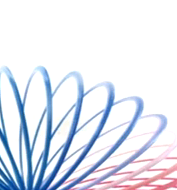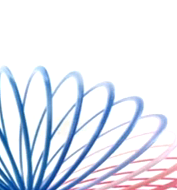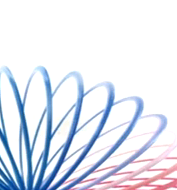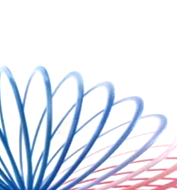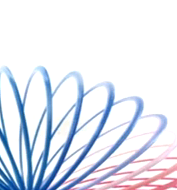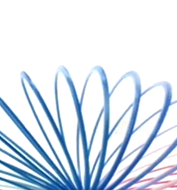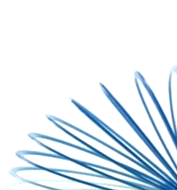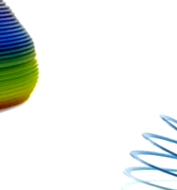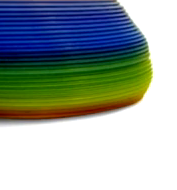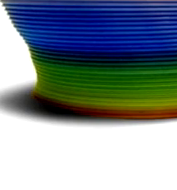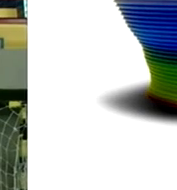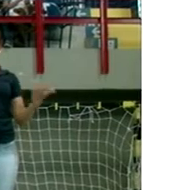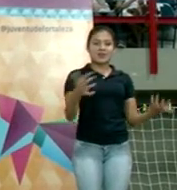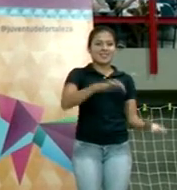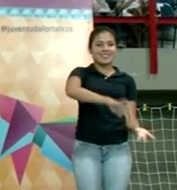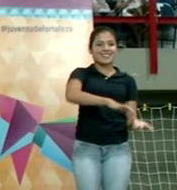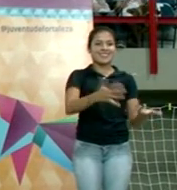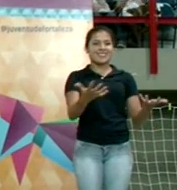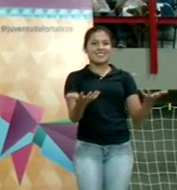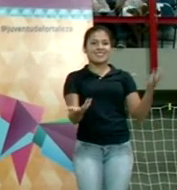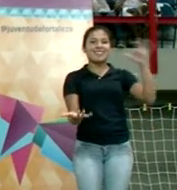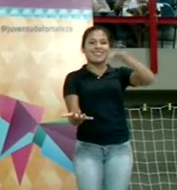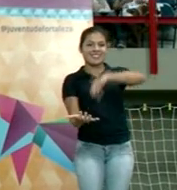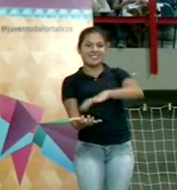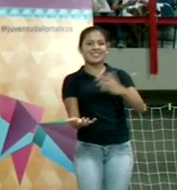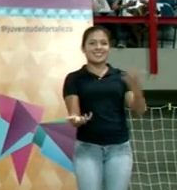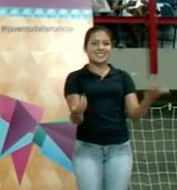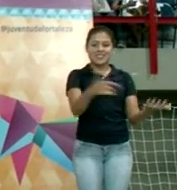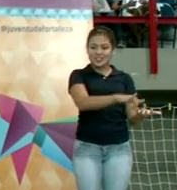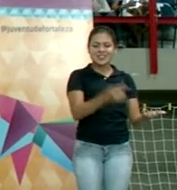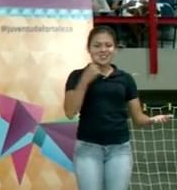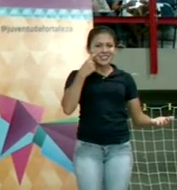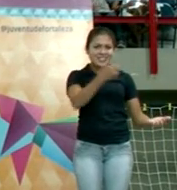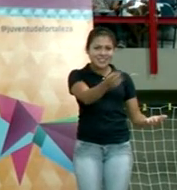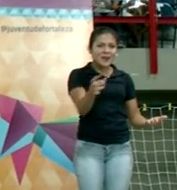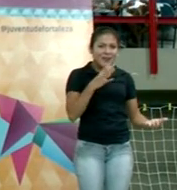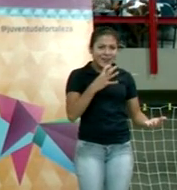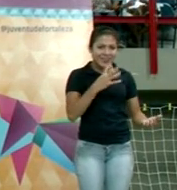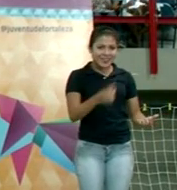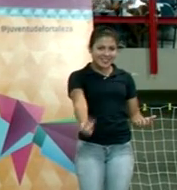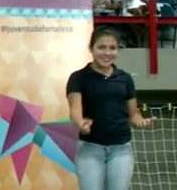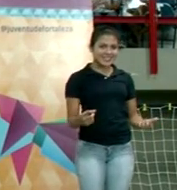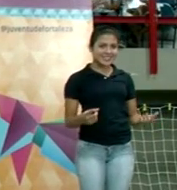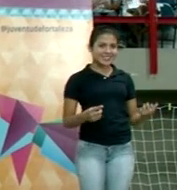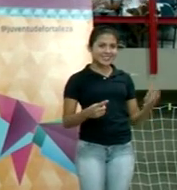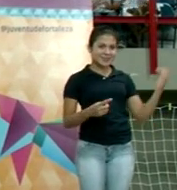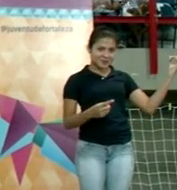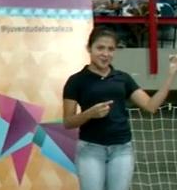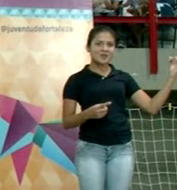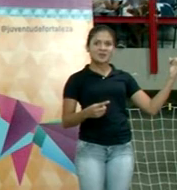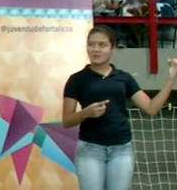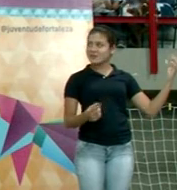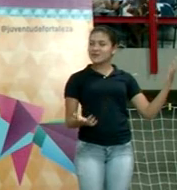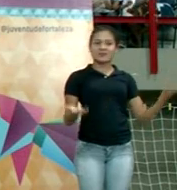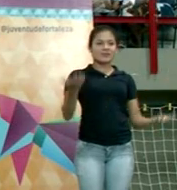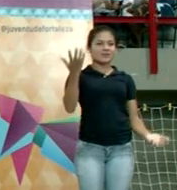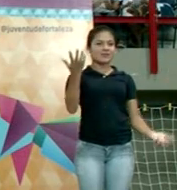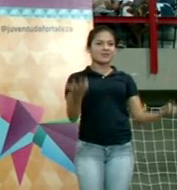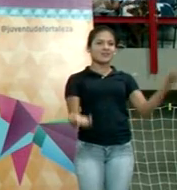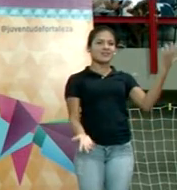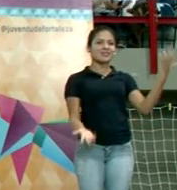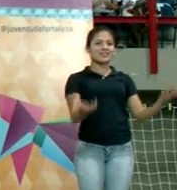Aí quando eu estava fazendo essa questão, eu lembrei dessa figura. Alguém já viu esse brinquedinho? Passava o tempo inteiro.